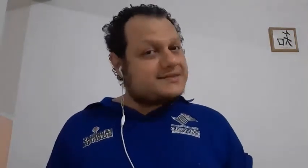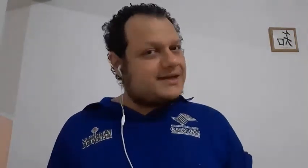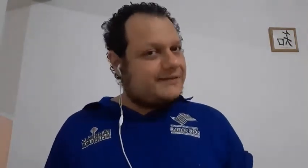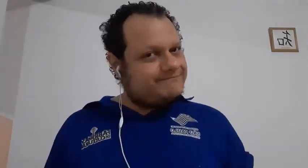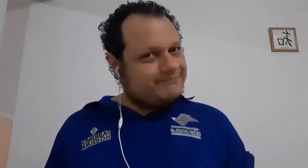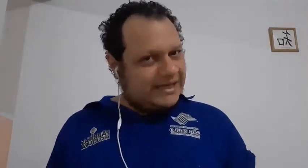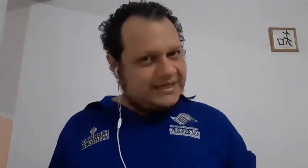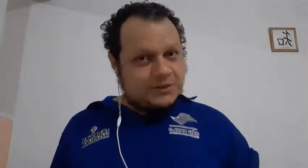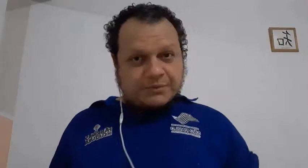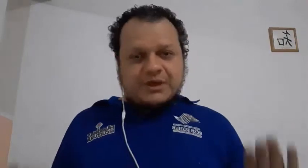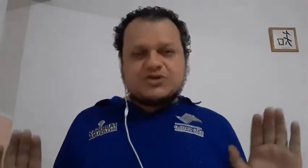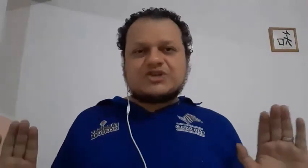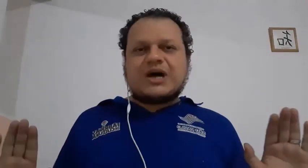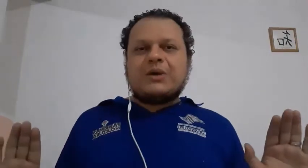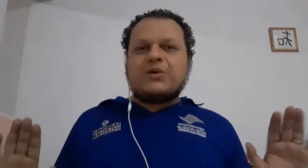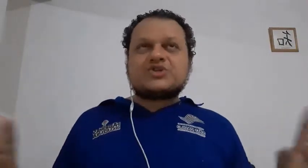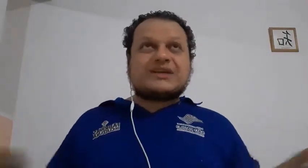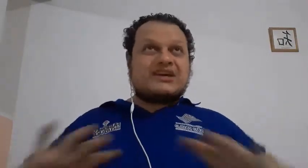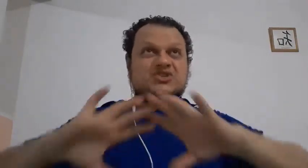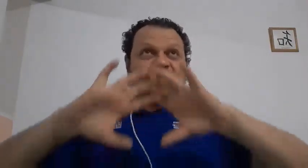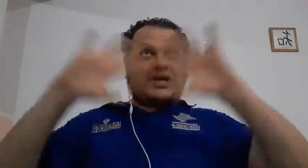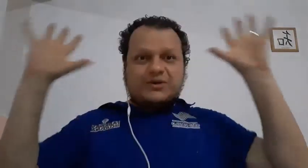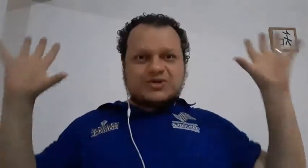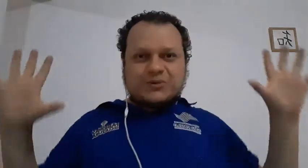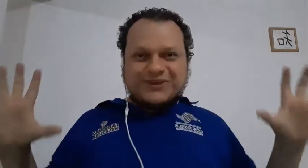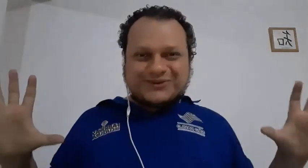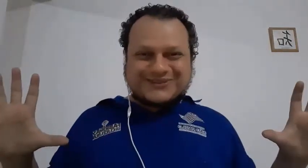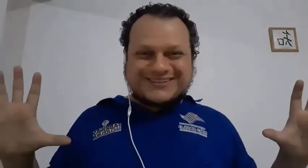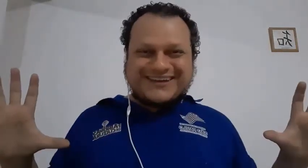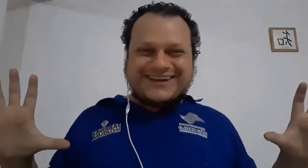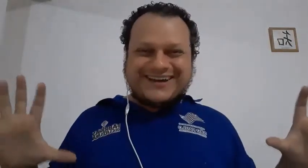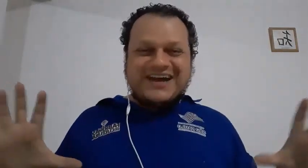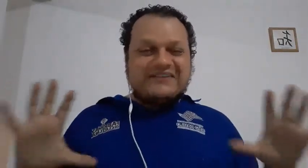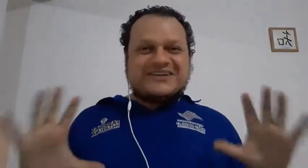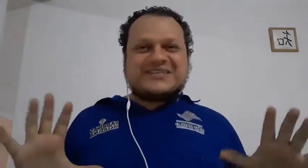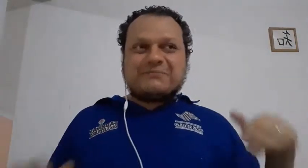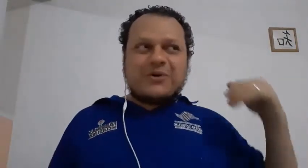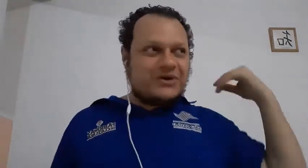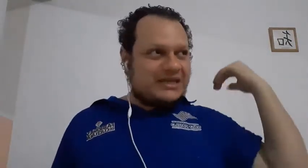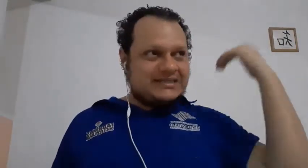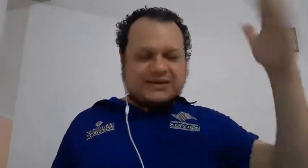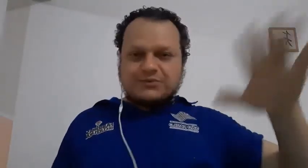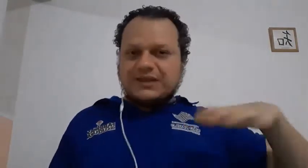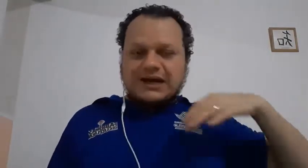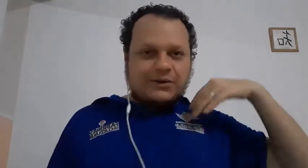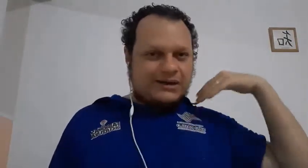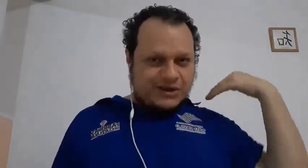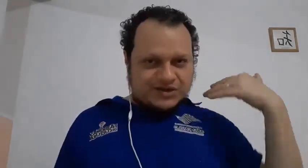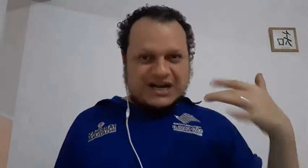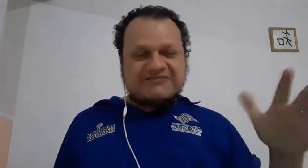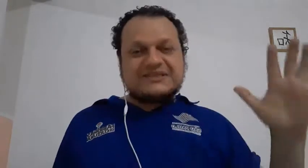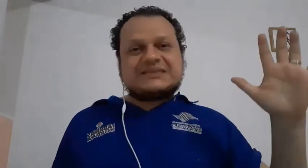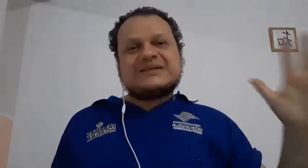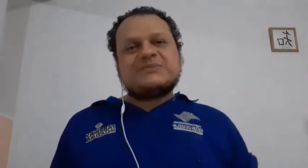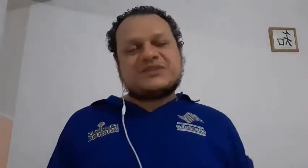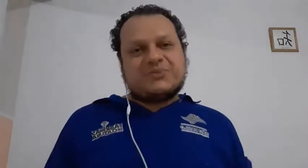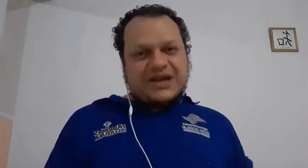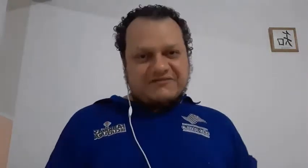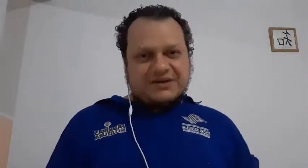sequência. Beleza? O primeiro dia de aula hoje já está cheio de conteúdo. Mas é bom que na segunda aula nós já avançamos e por aí vamos.